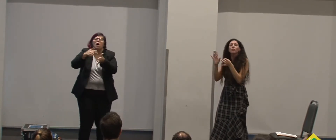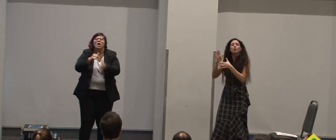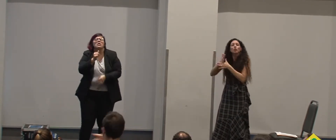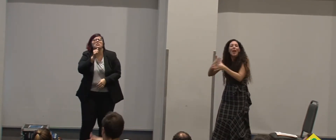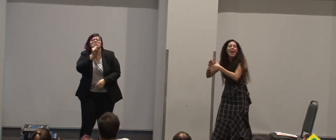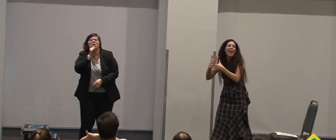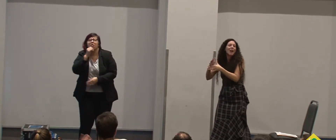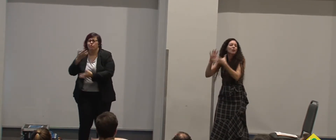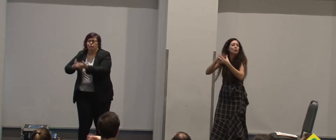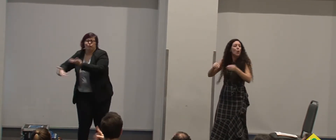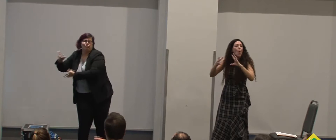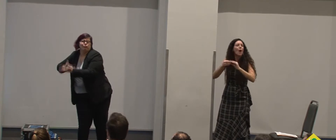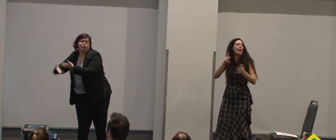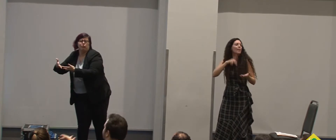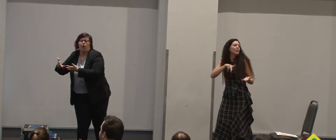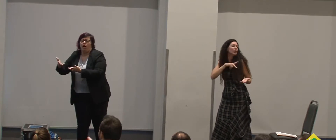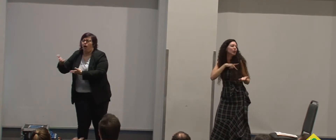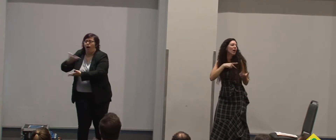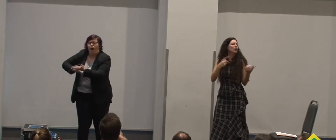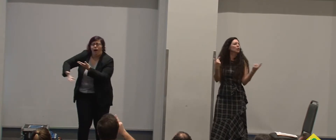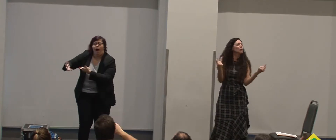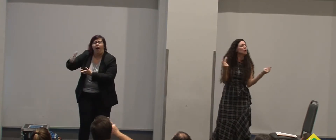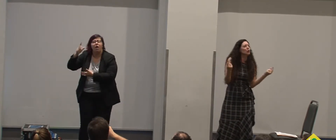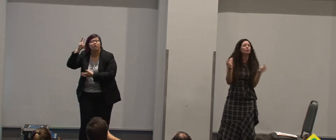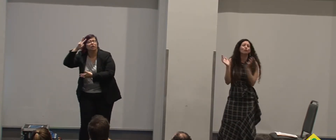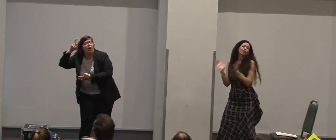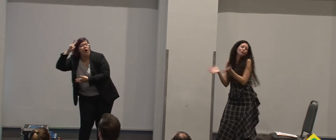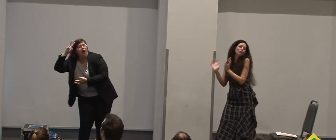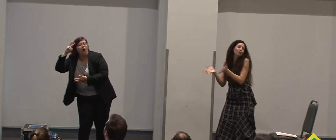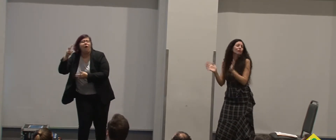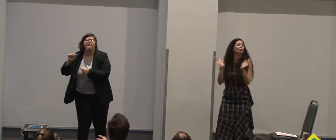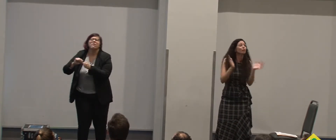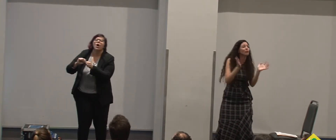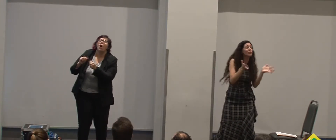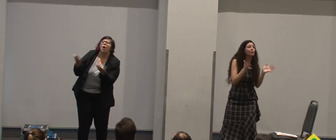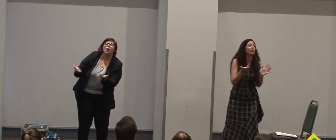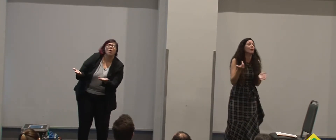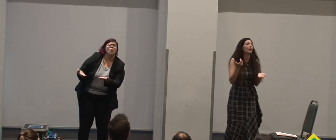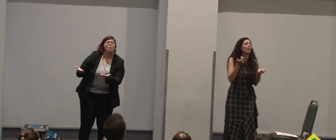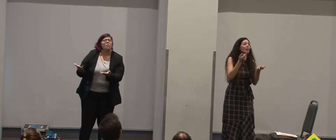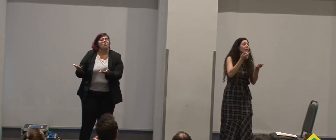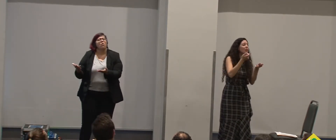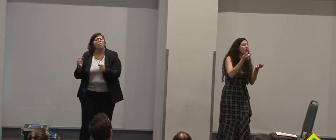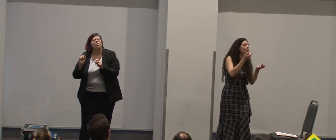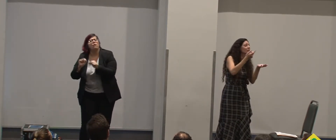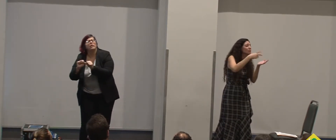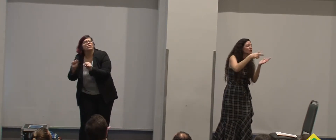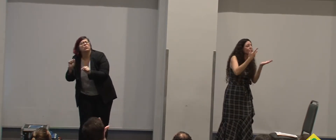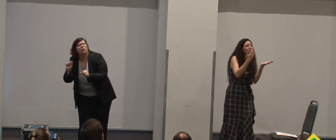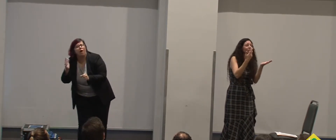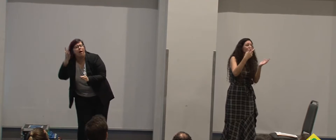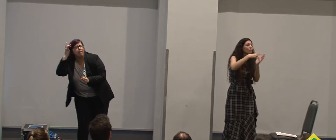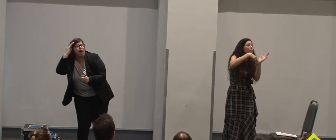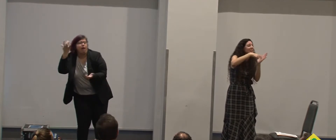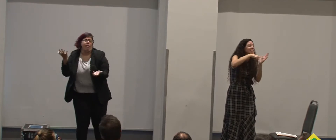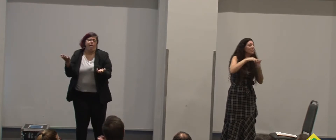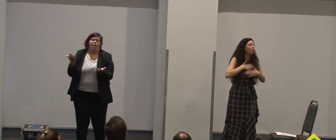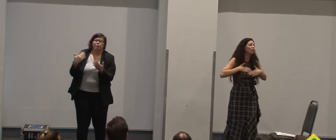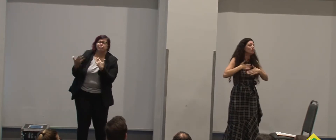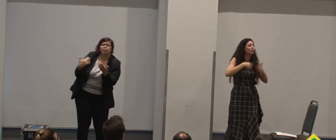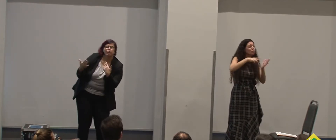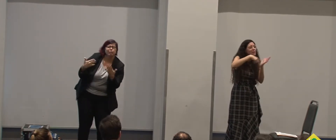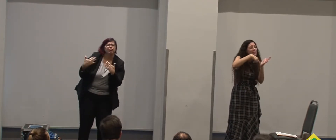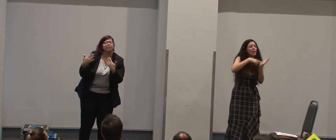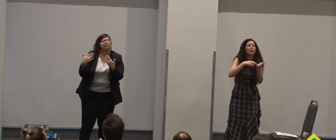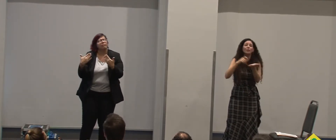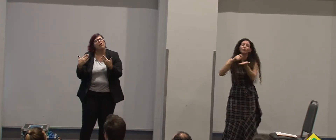utilizada no ambiente mais formal, no ambiente escolar. A gente tem 2 maneiras, né, 2